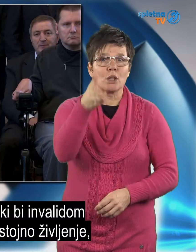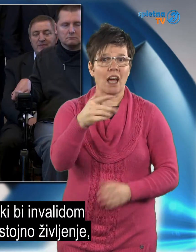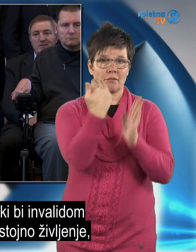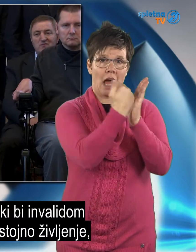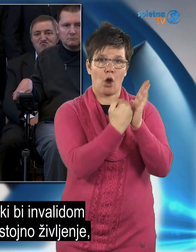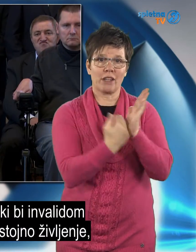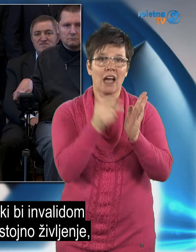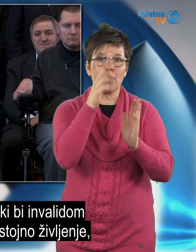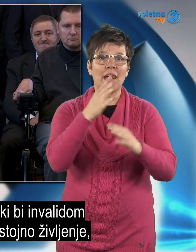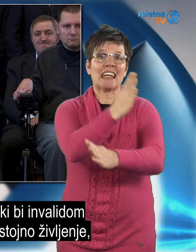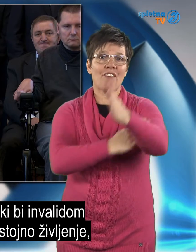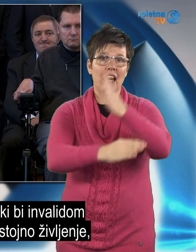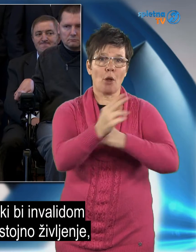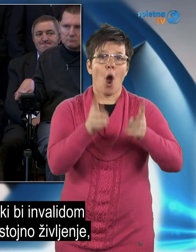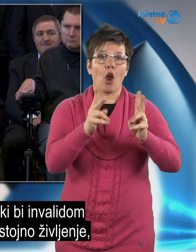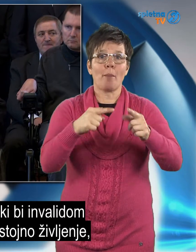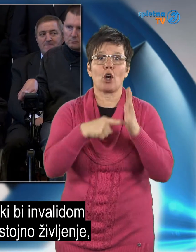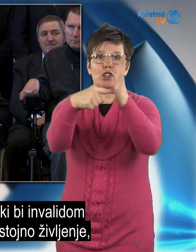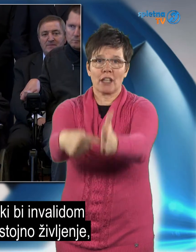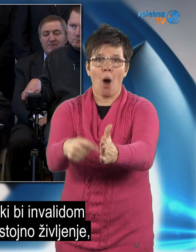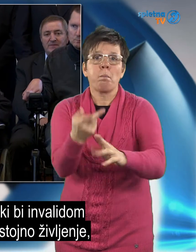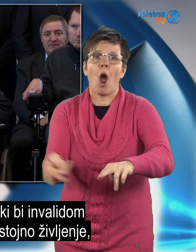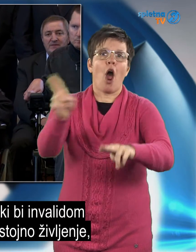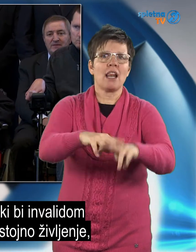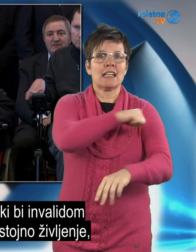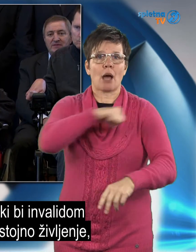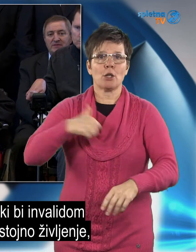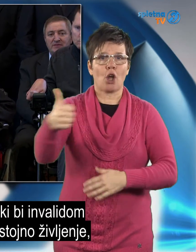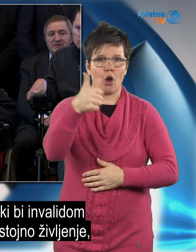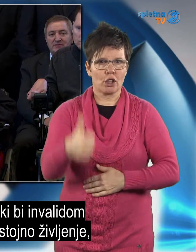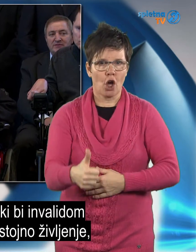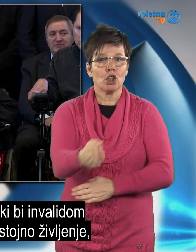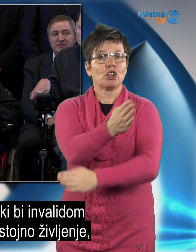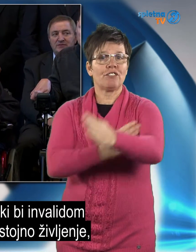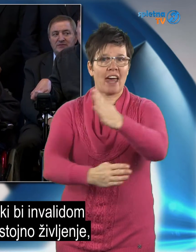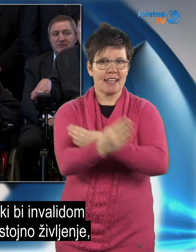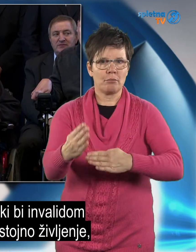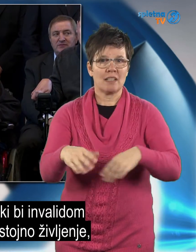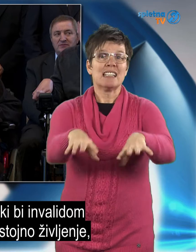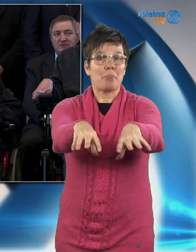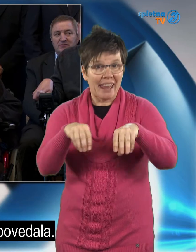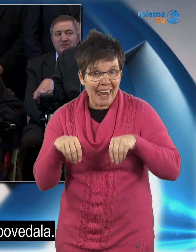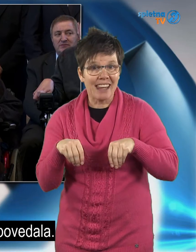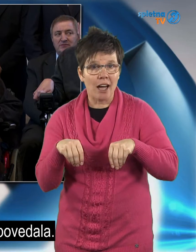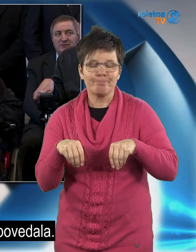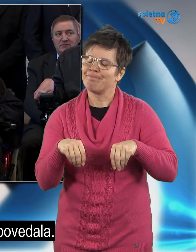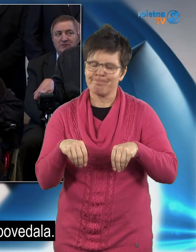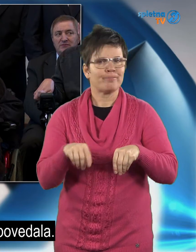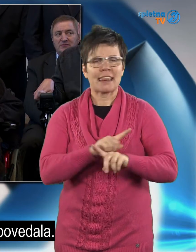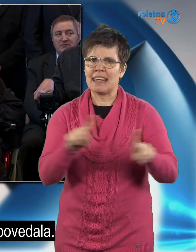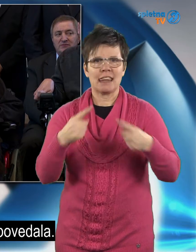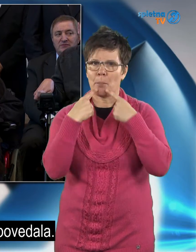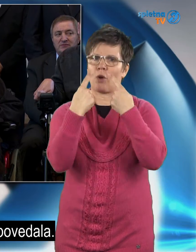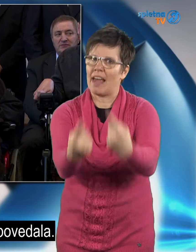Kdaj bosta zakona, ki bi invalidom omogočila bolj samostojno življenje, sprejeta, ni napovedala.